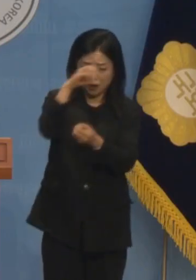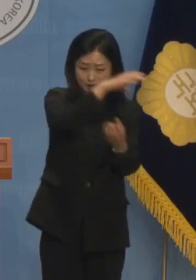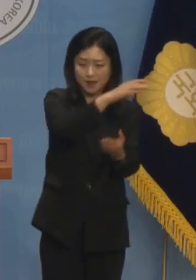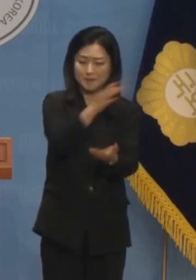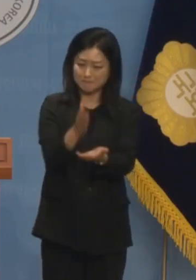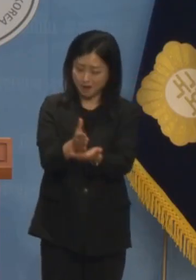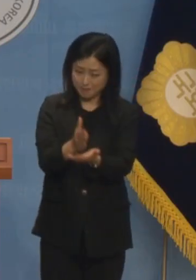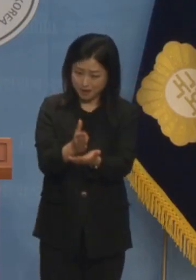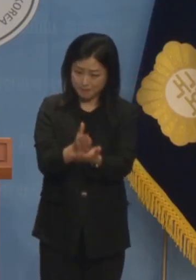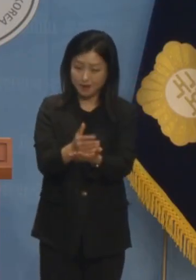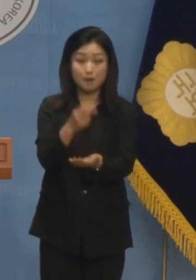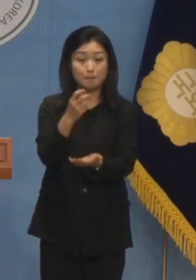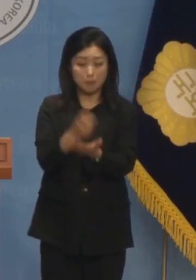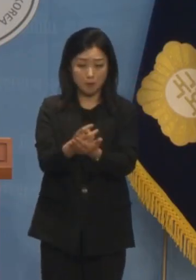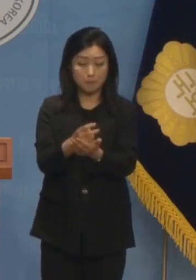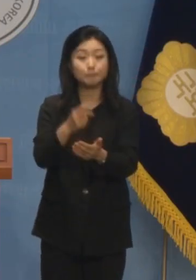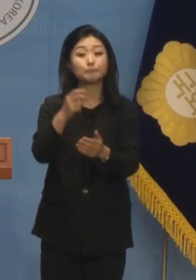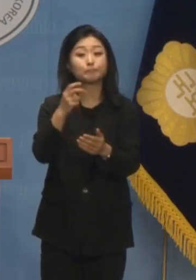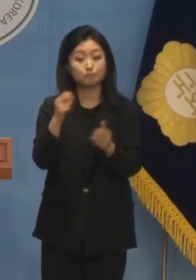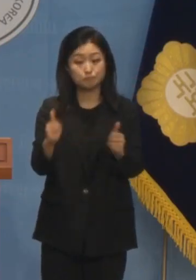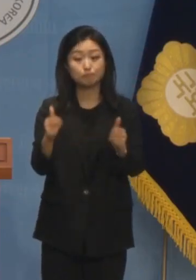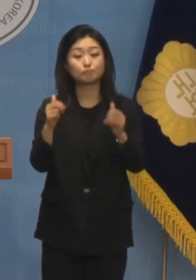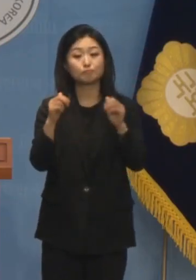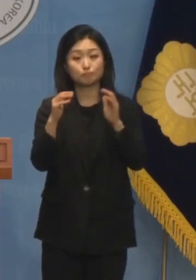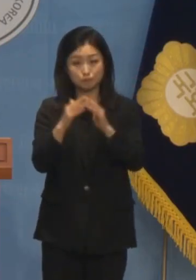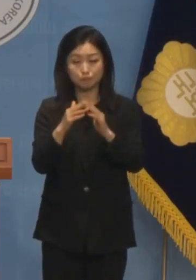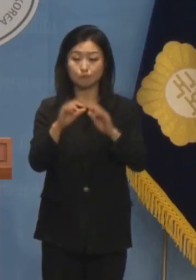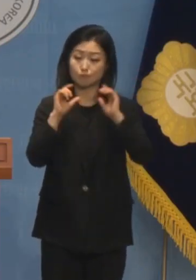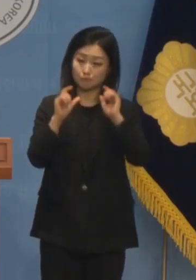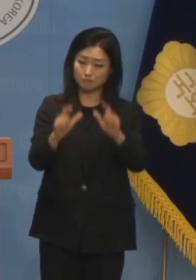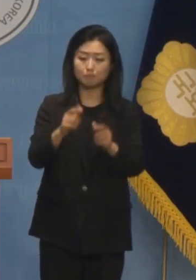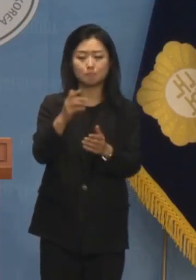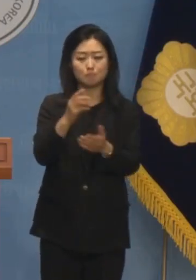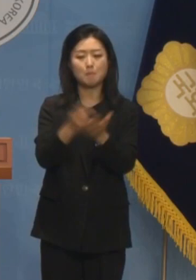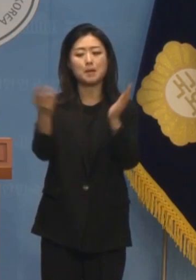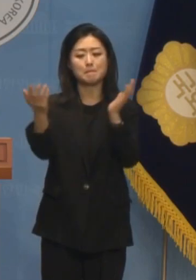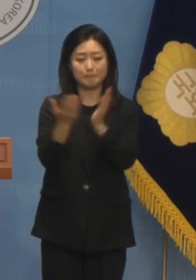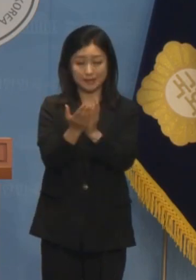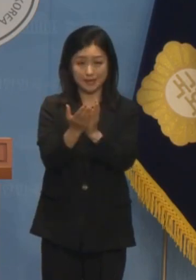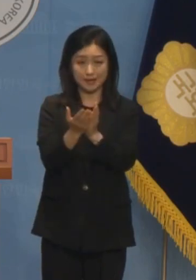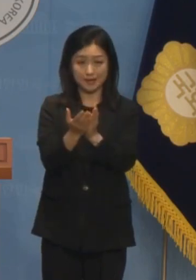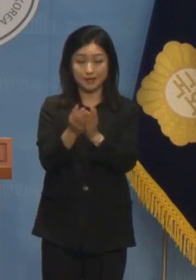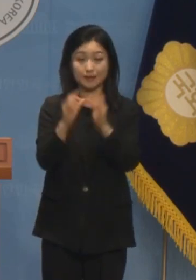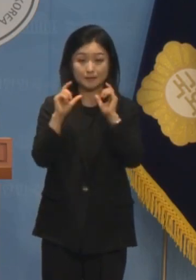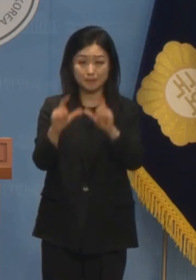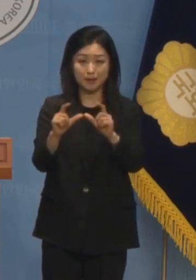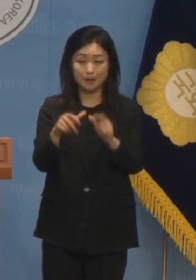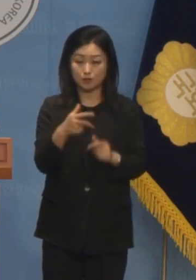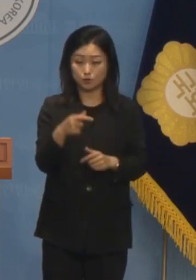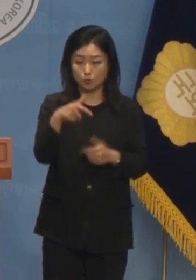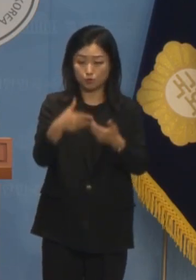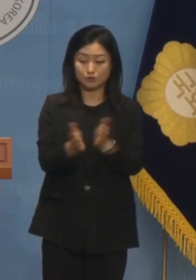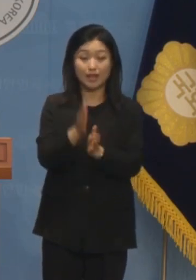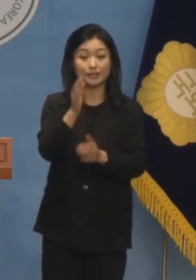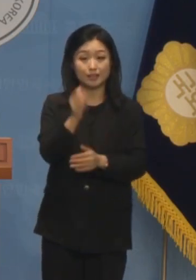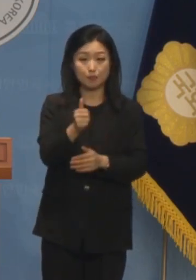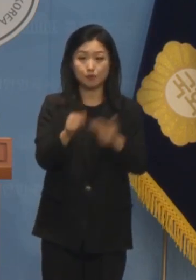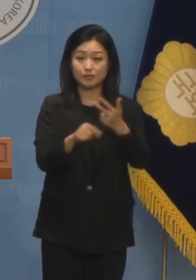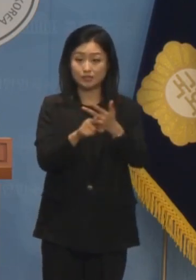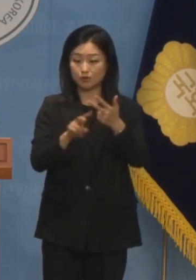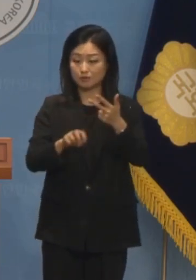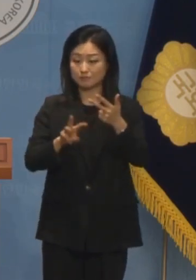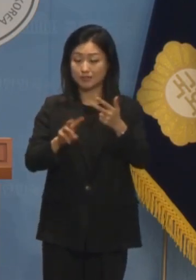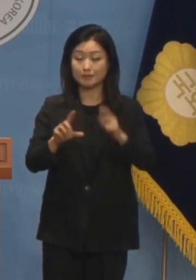목적이 정당하고 그게 수단도 적합하다고 판단한 바 있습니다. 조국혁신당 조국 대표는 지난 7월